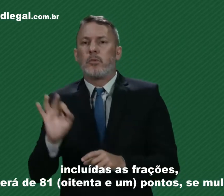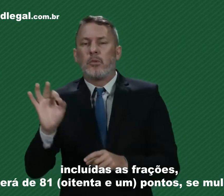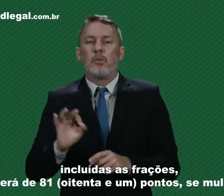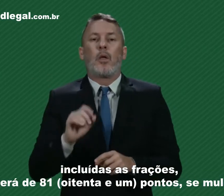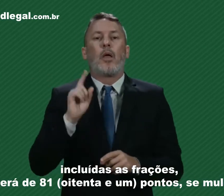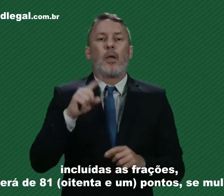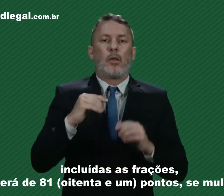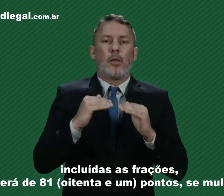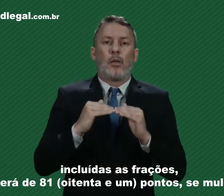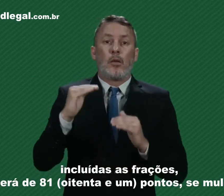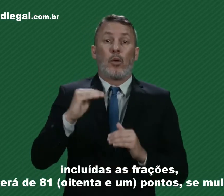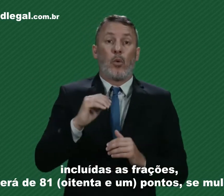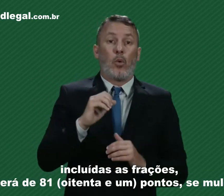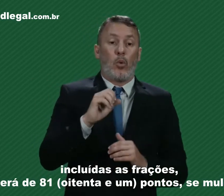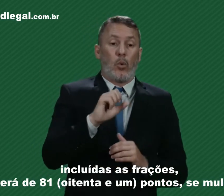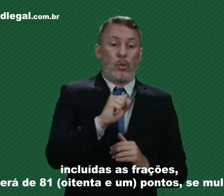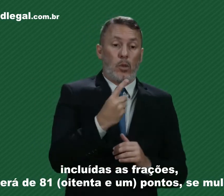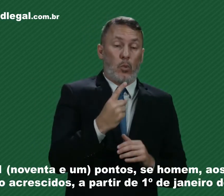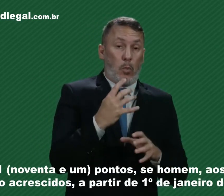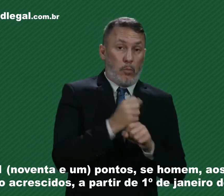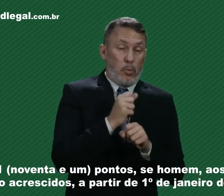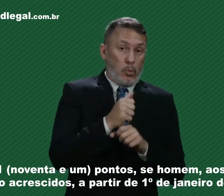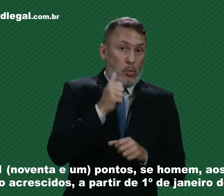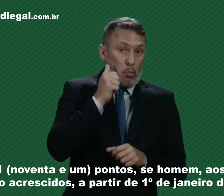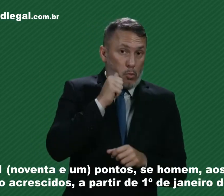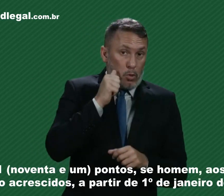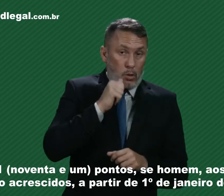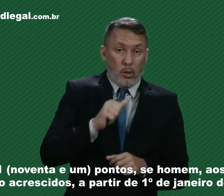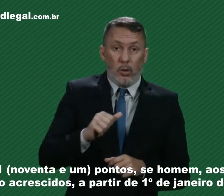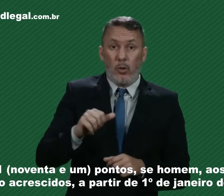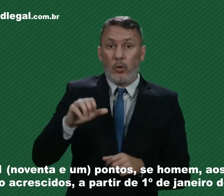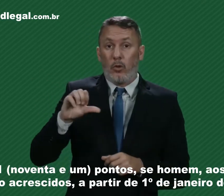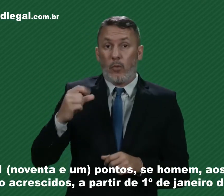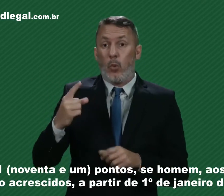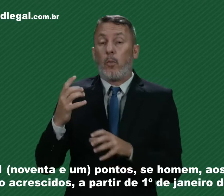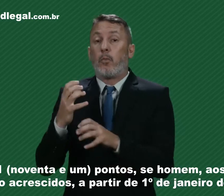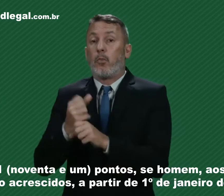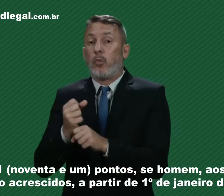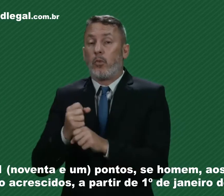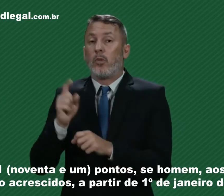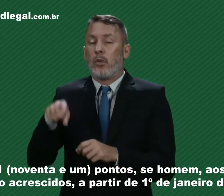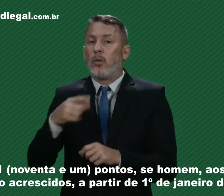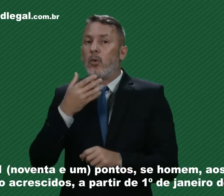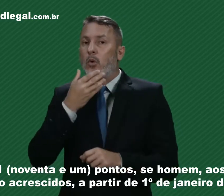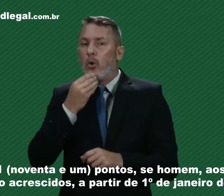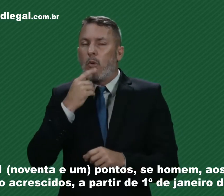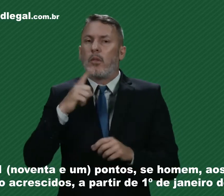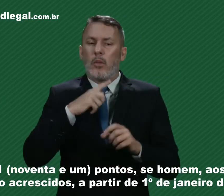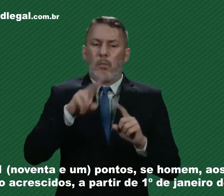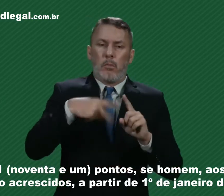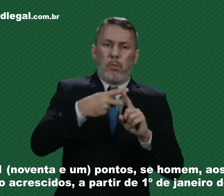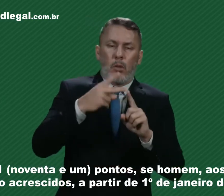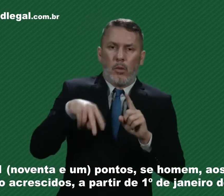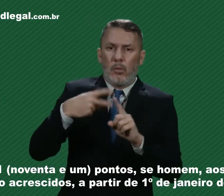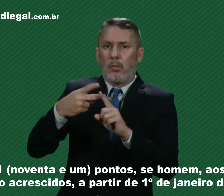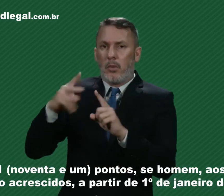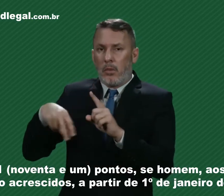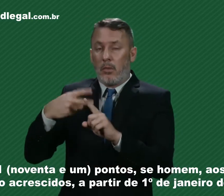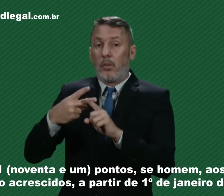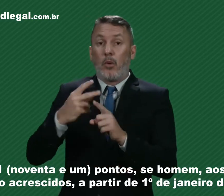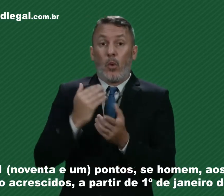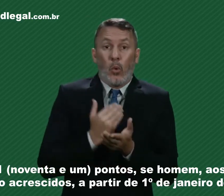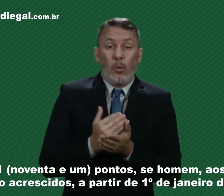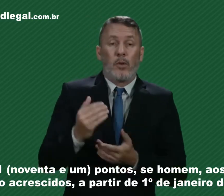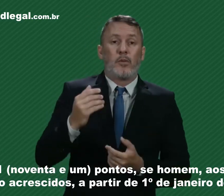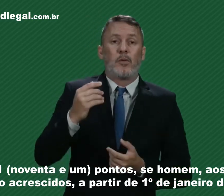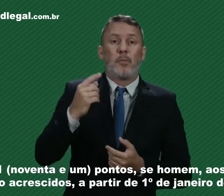de 81 pontos se mulher e 91 pontos se homem, aos quais serão acrescidos a partir de 1º